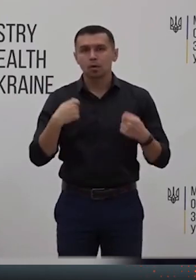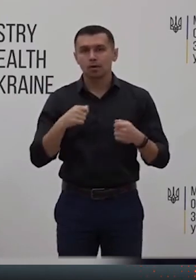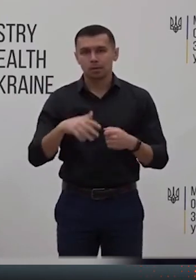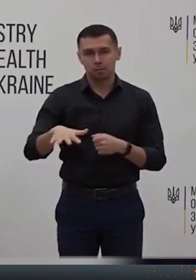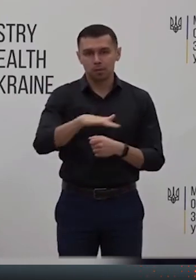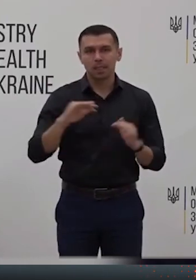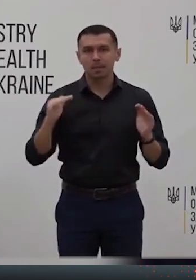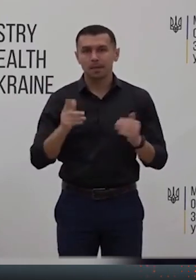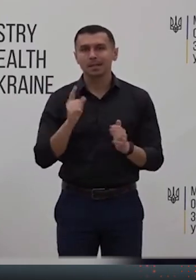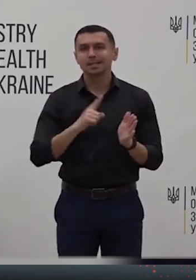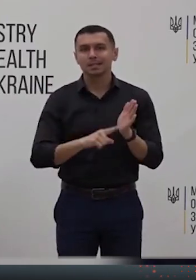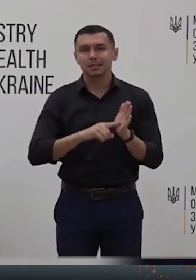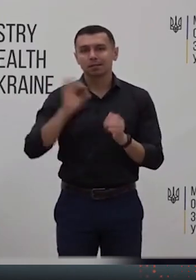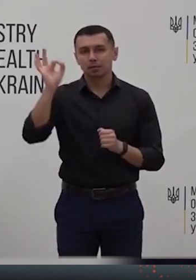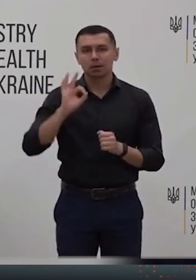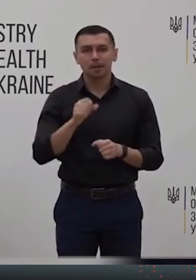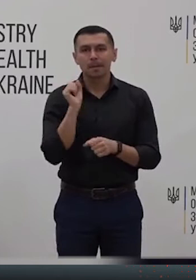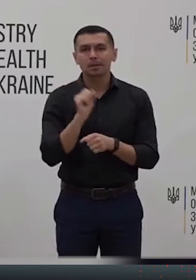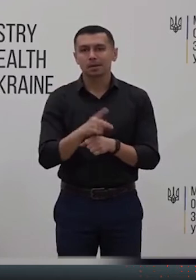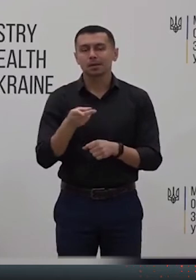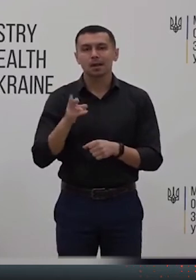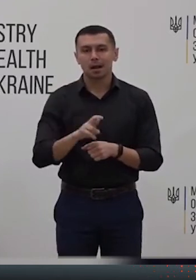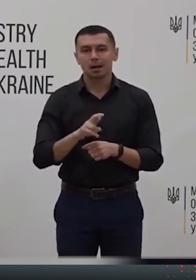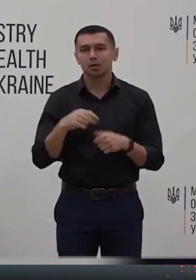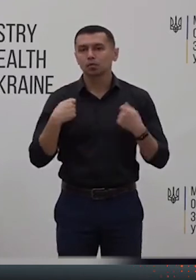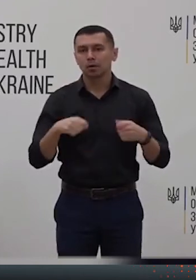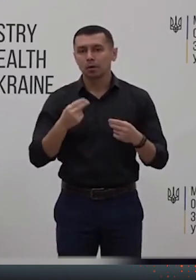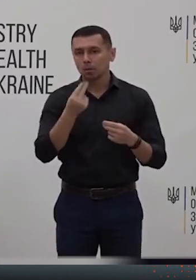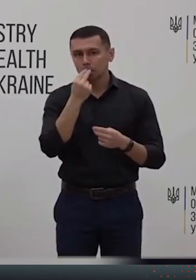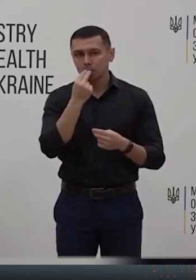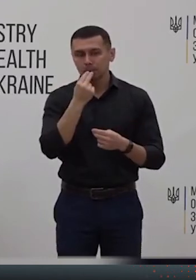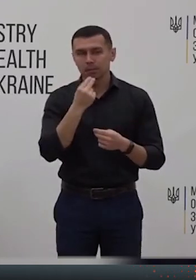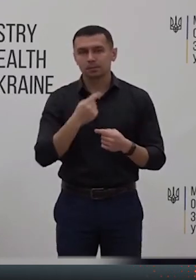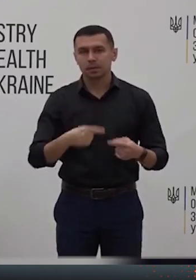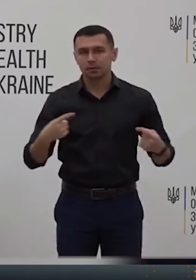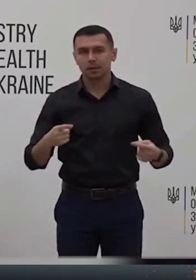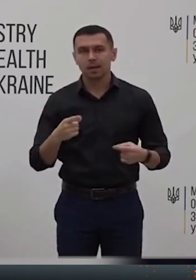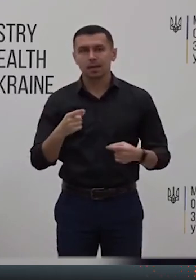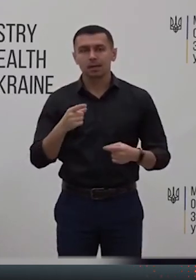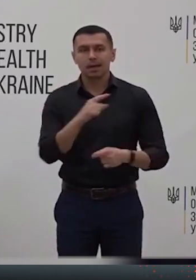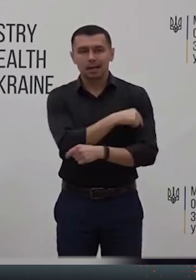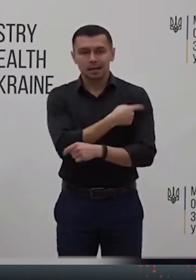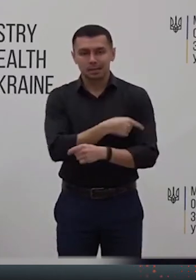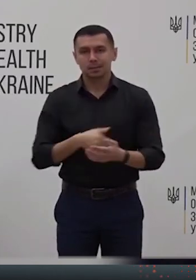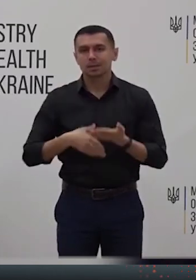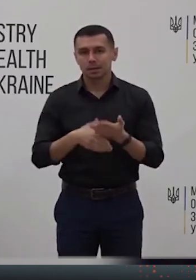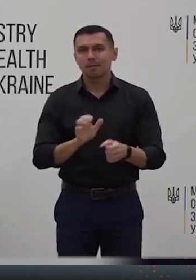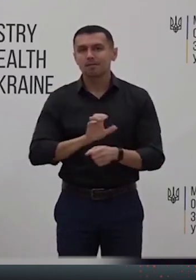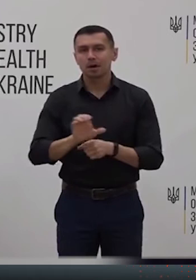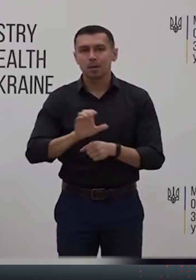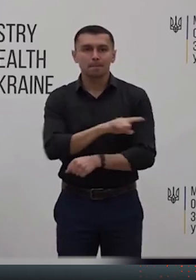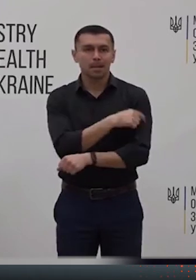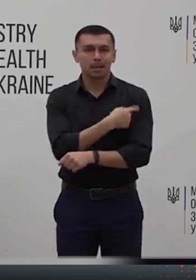торговельних площах, не менше як 60% яких призначено для торгівлі продуктами харчування, лікарськими засобами,